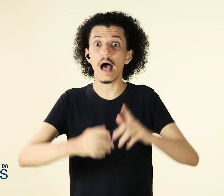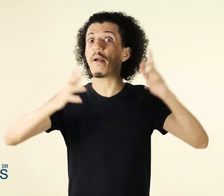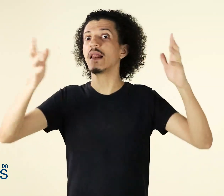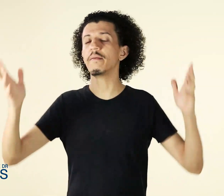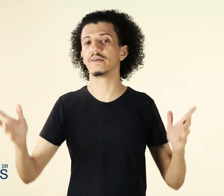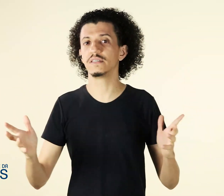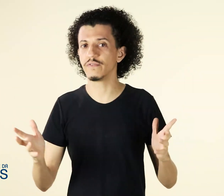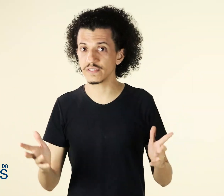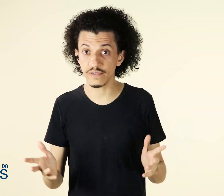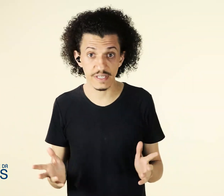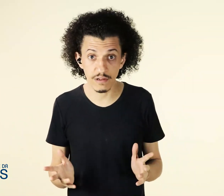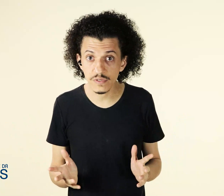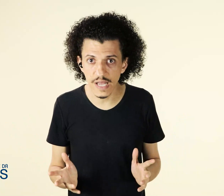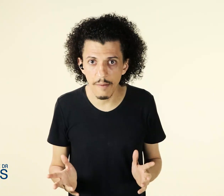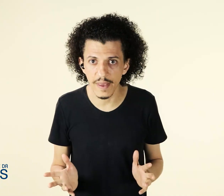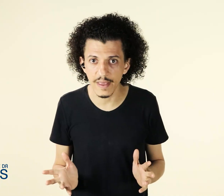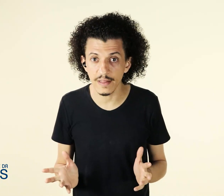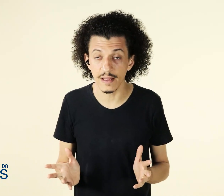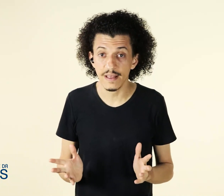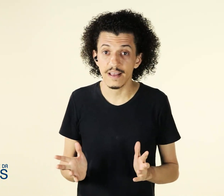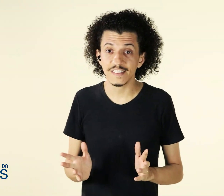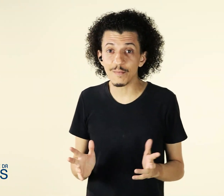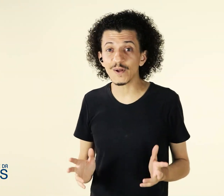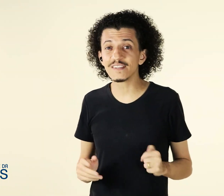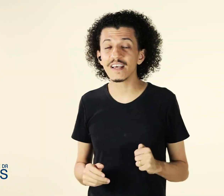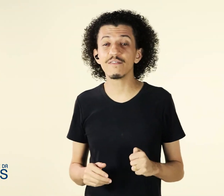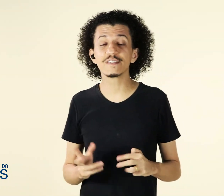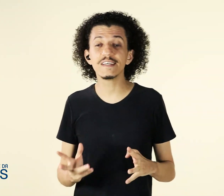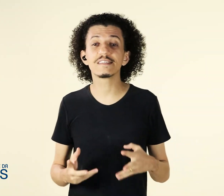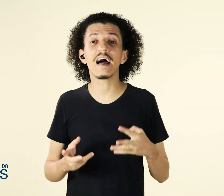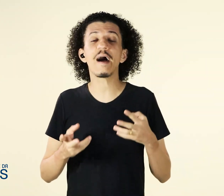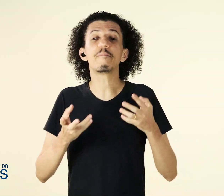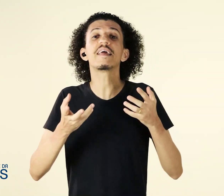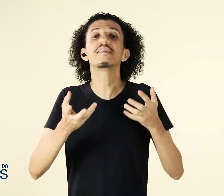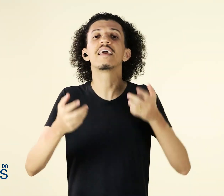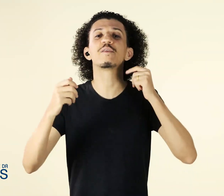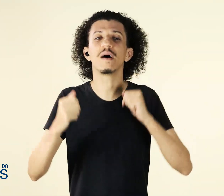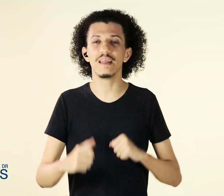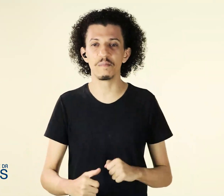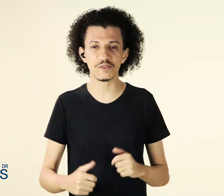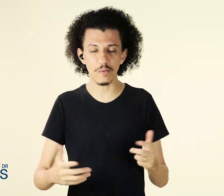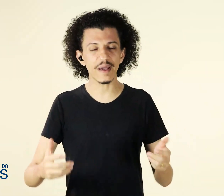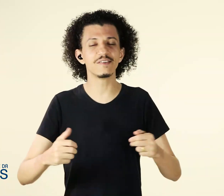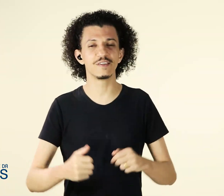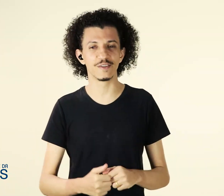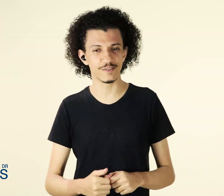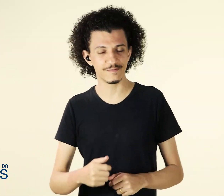a Libras. E se você não sabe ainda, você pode dizer que você está aprendendo a Libras. Como é que diz isso?